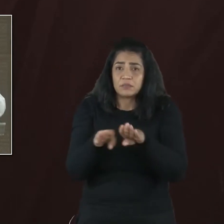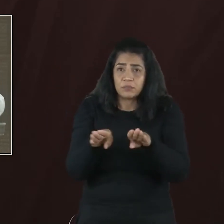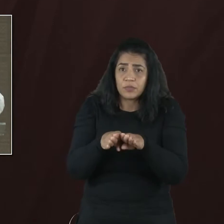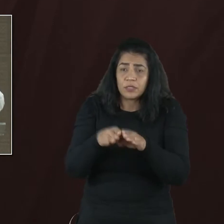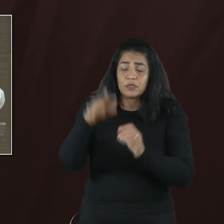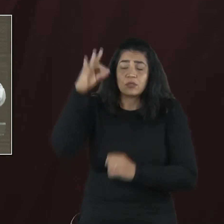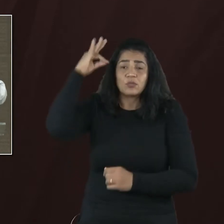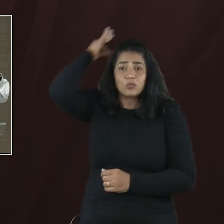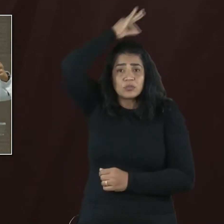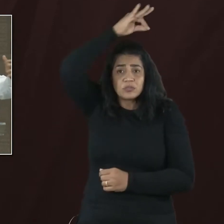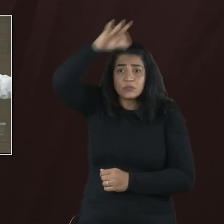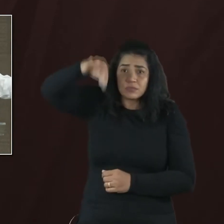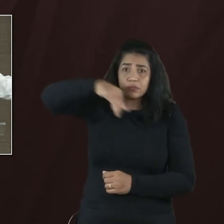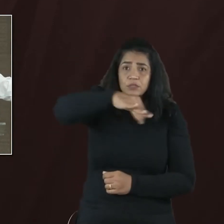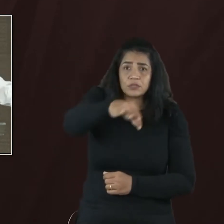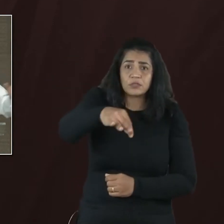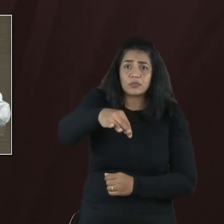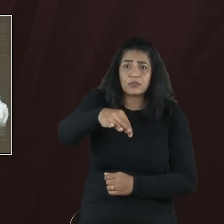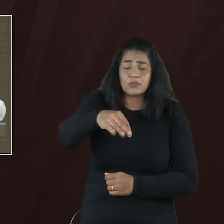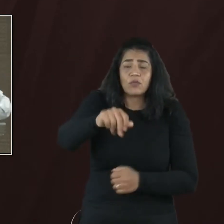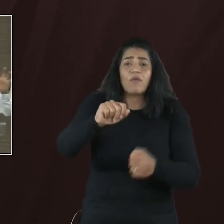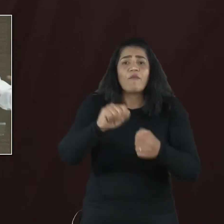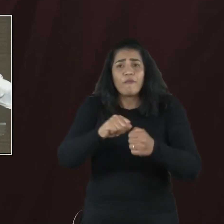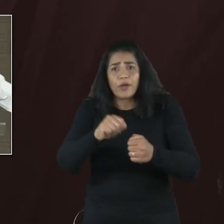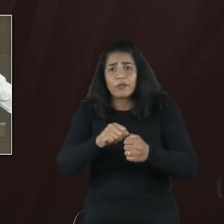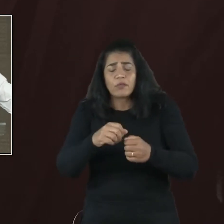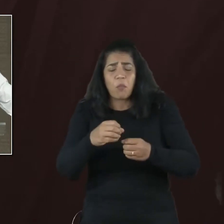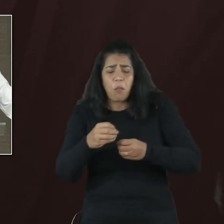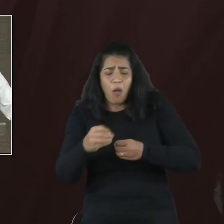operando 7 vezes intensificado, nesse